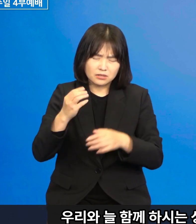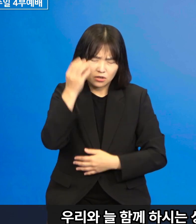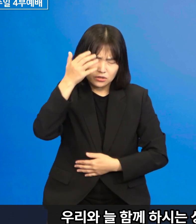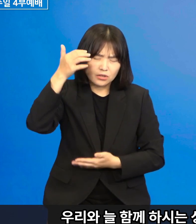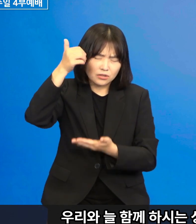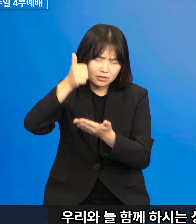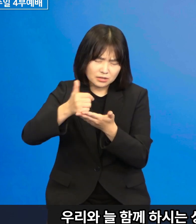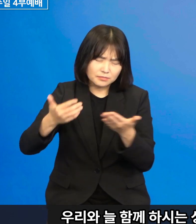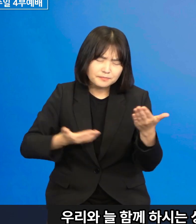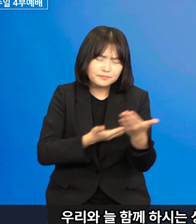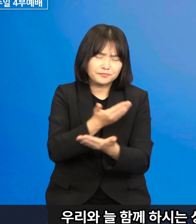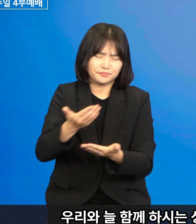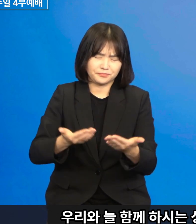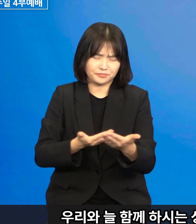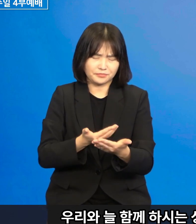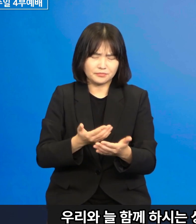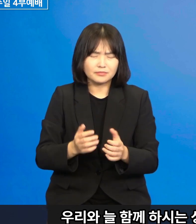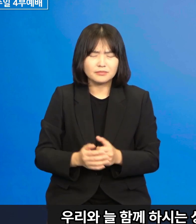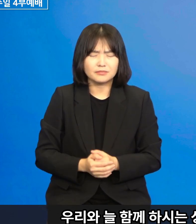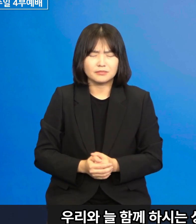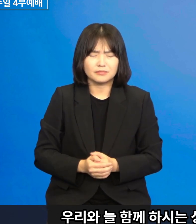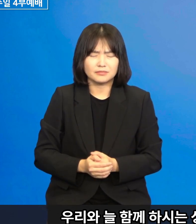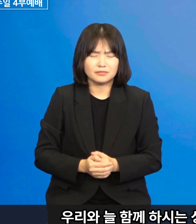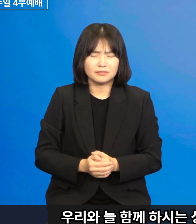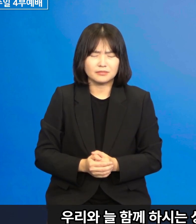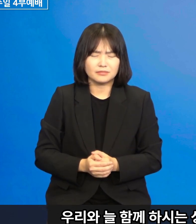교통 내주하심이